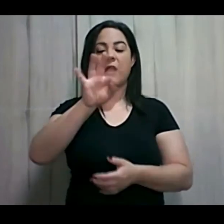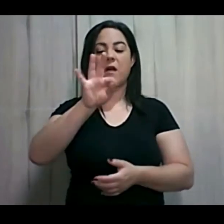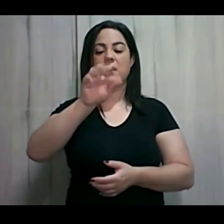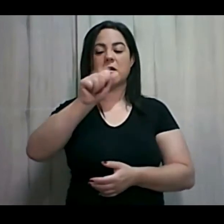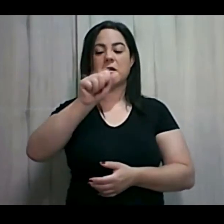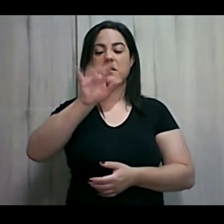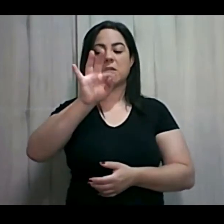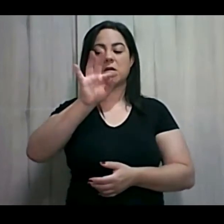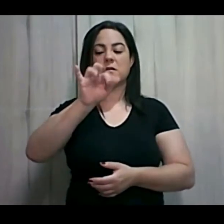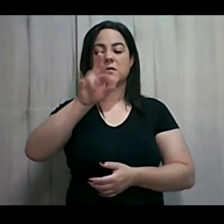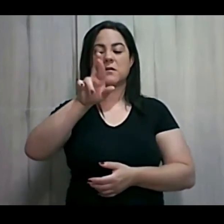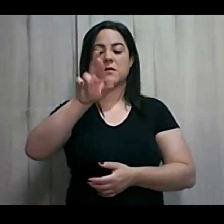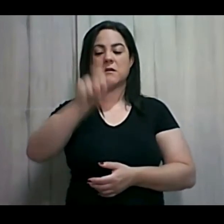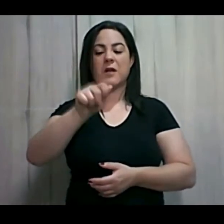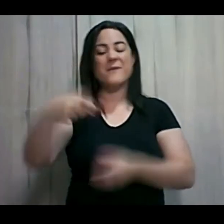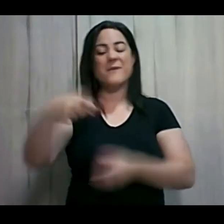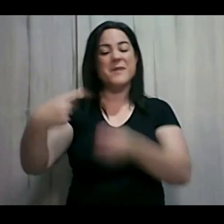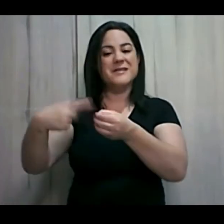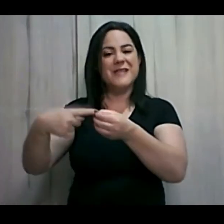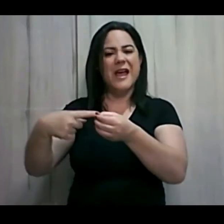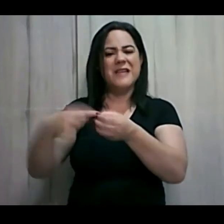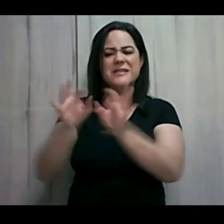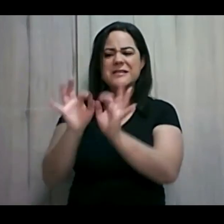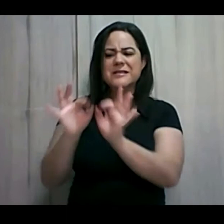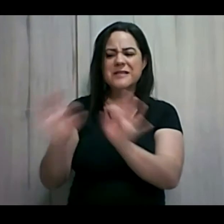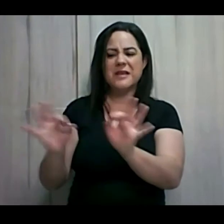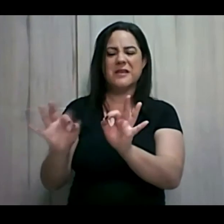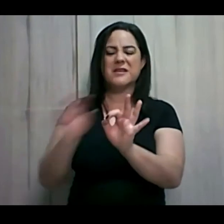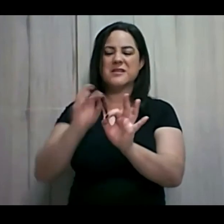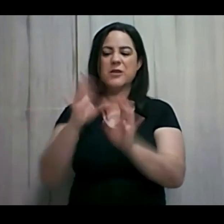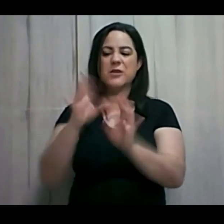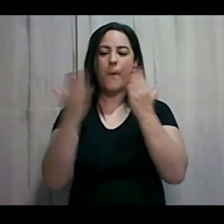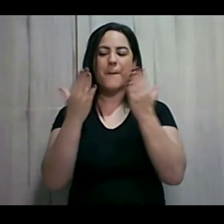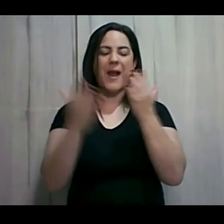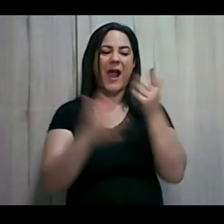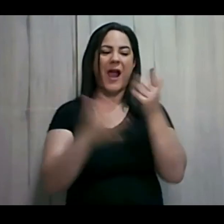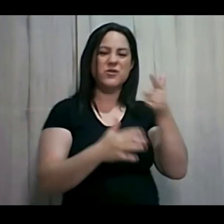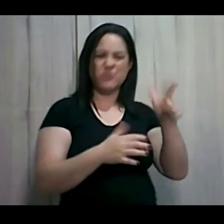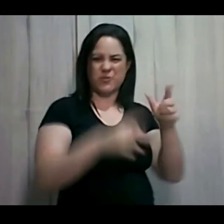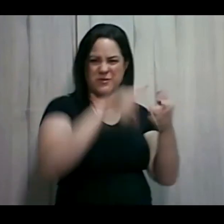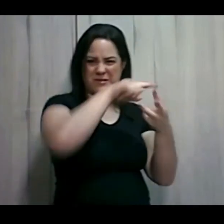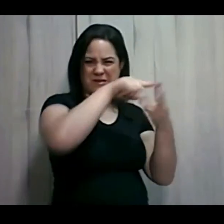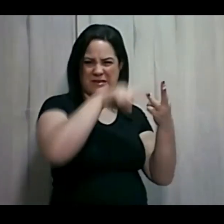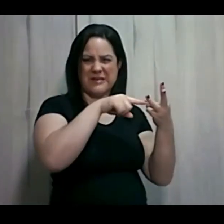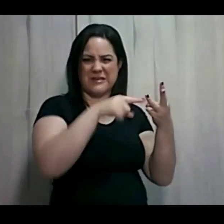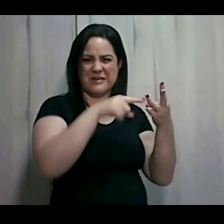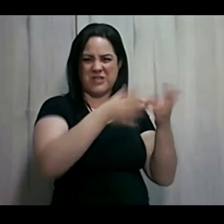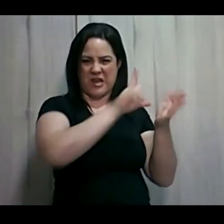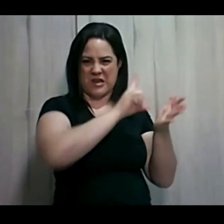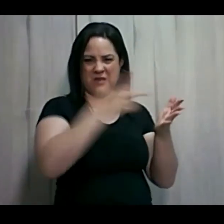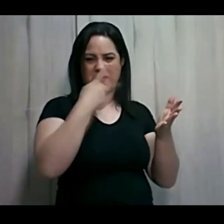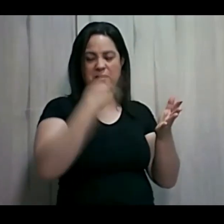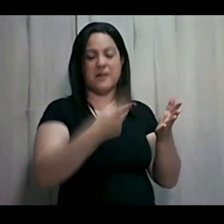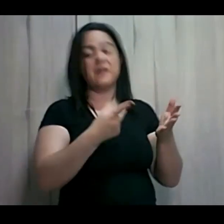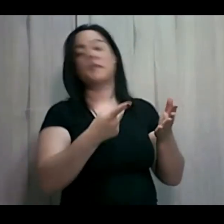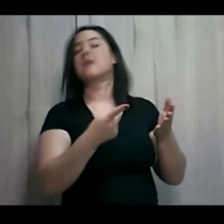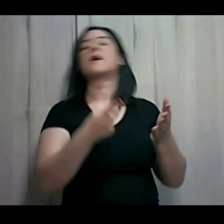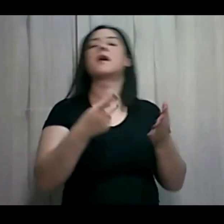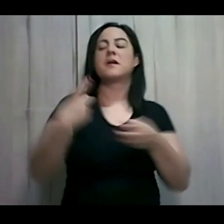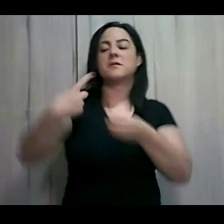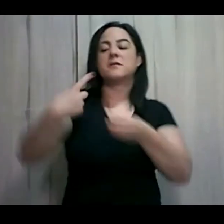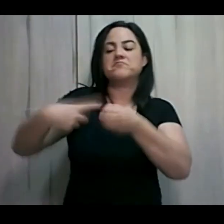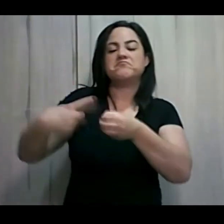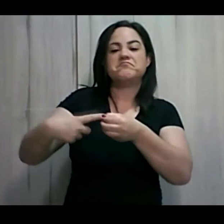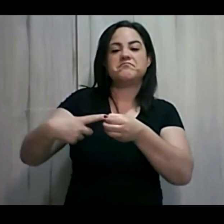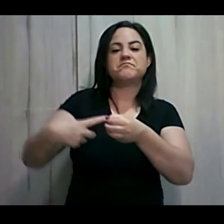mais simples do que Pérgamo, Éfeso e Esmirna. É uma cidade que não tem, assim, coisas